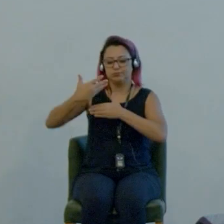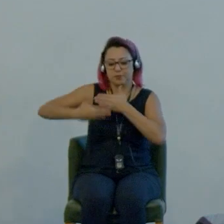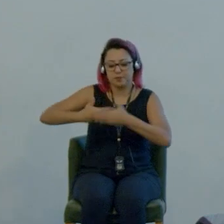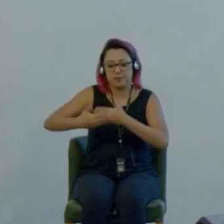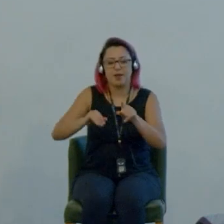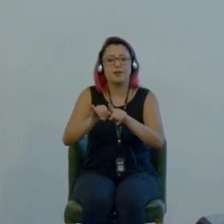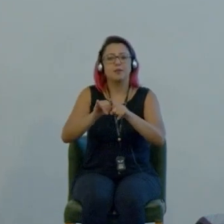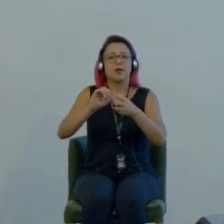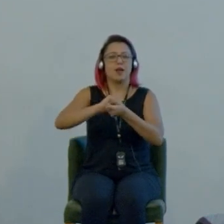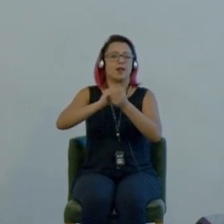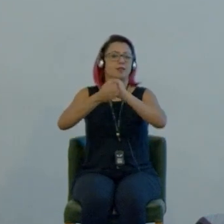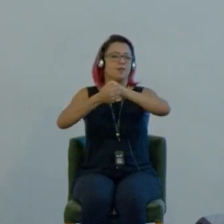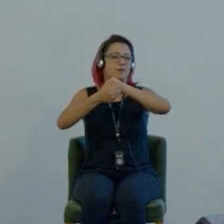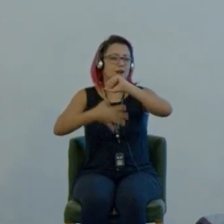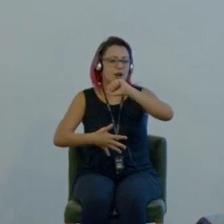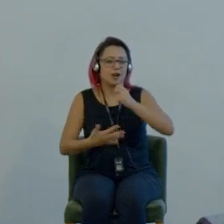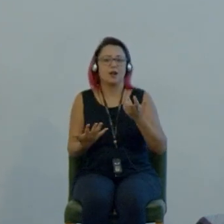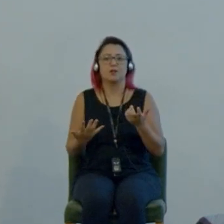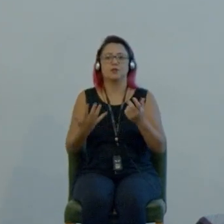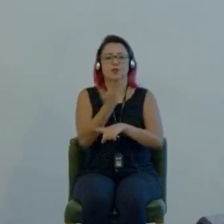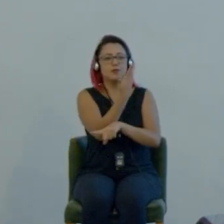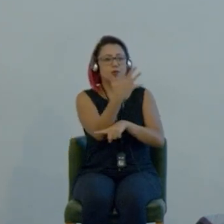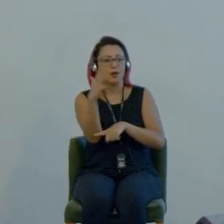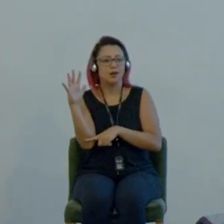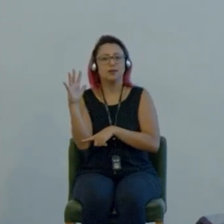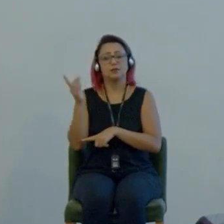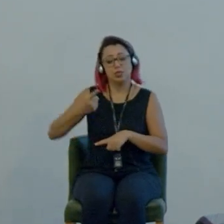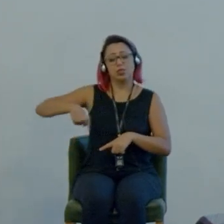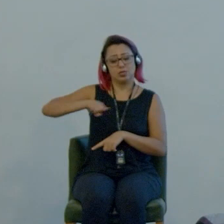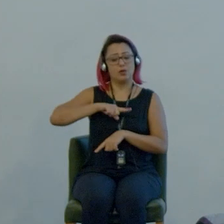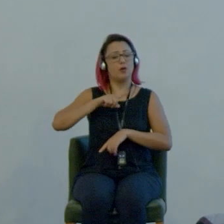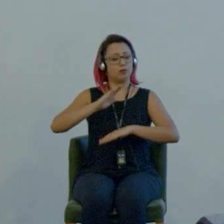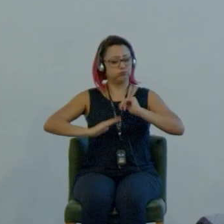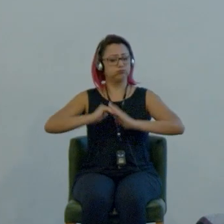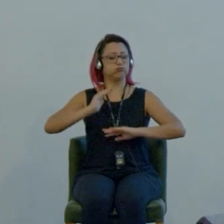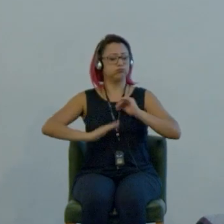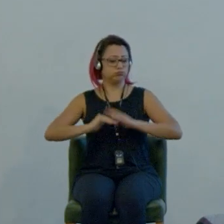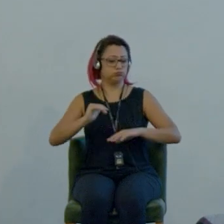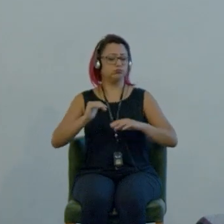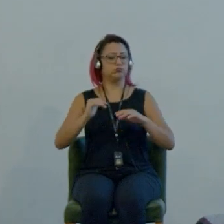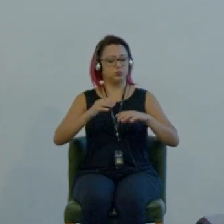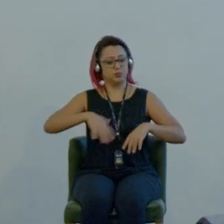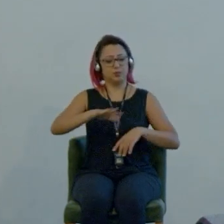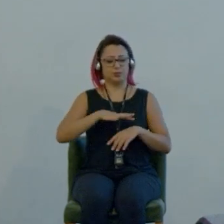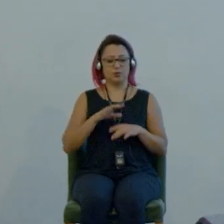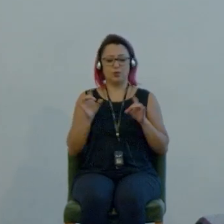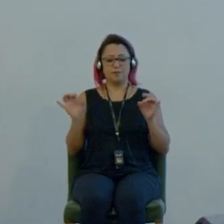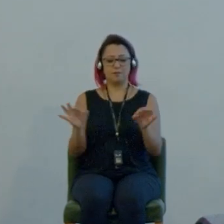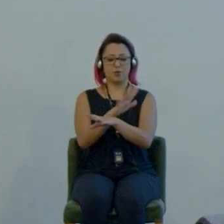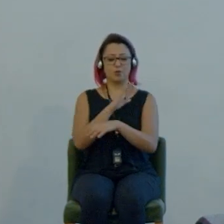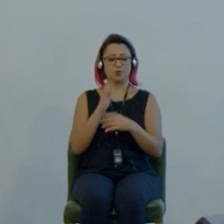mais aussi des forêts. Donc en tout cas, on produit l'espace, il n'est pas donné. Donc, si l'espace est produit,